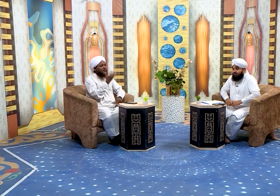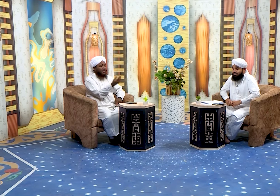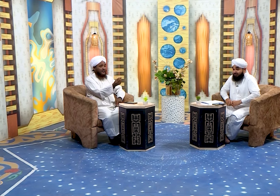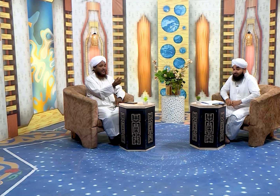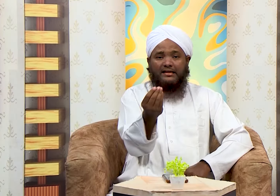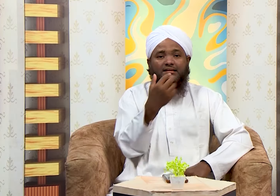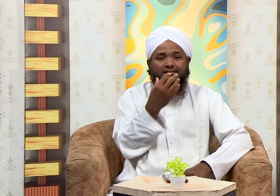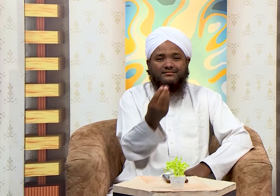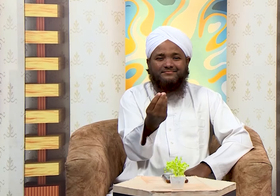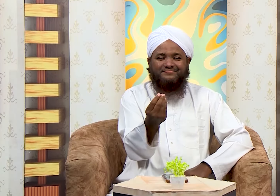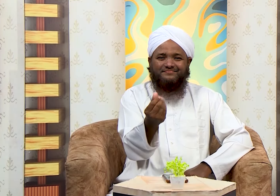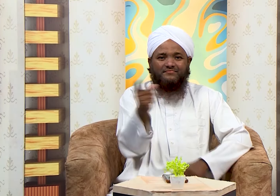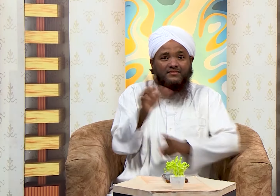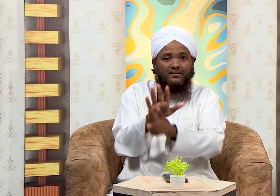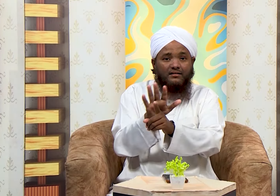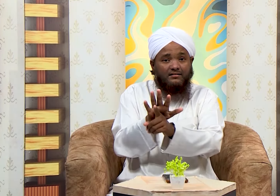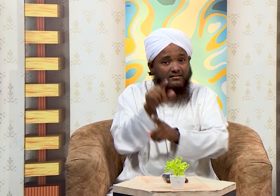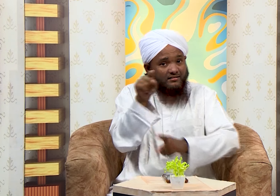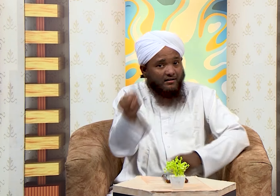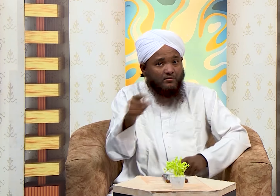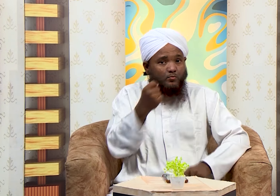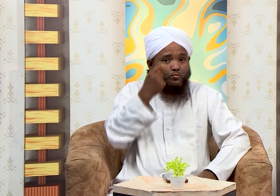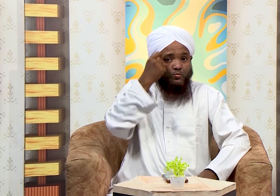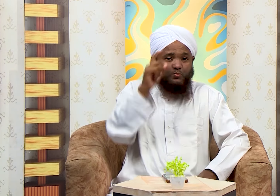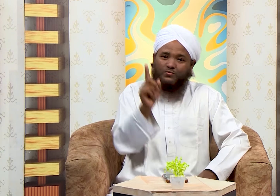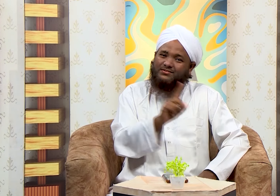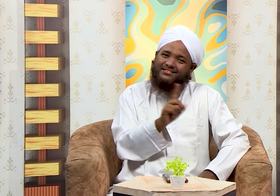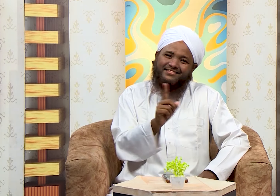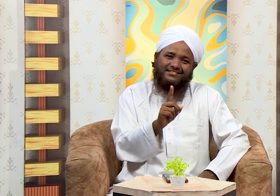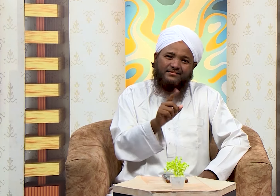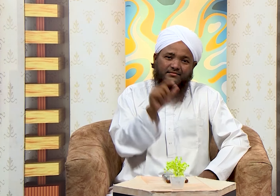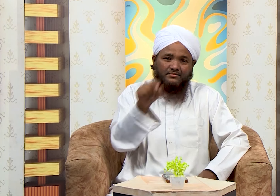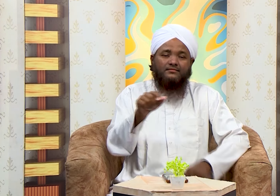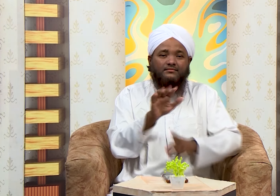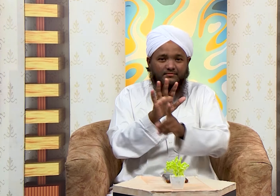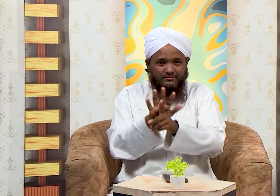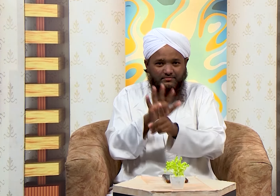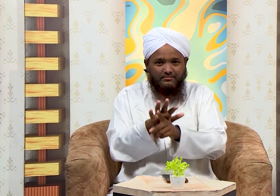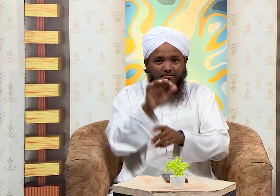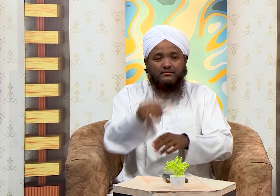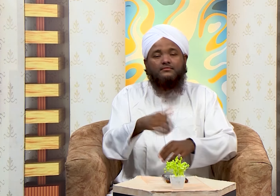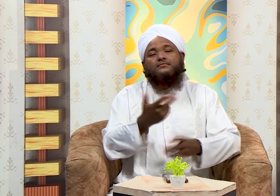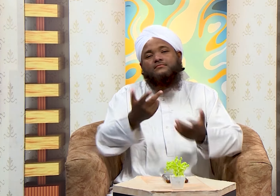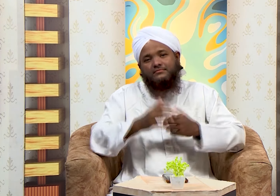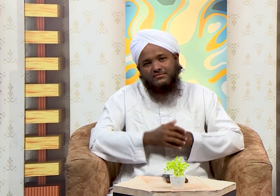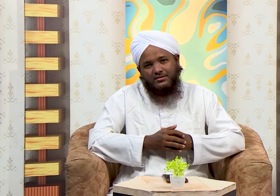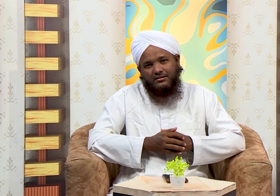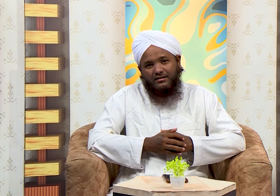درس ہے اگر ہم نے کسی کو نصیحت کرنی ہو کسی کو کوئی بات سمجھانی ہو تو ہمارا انداز کیا ہونا چاہیے سختی سے